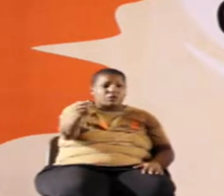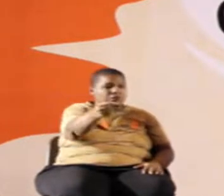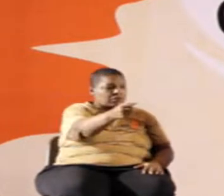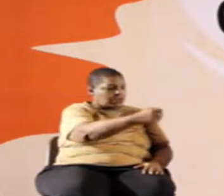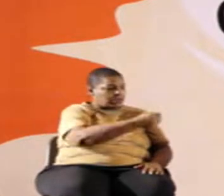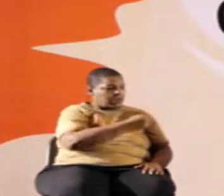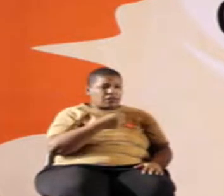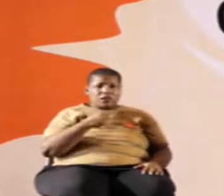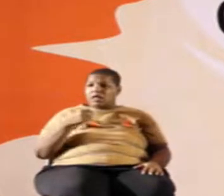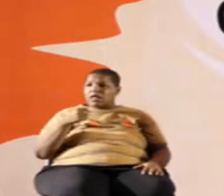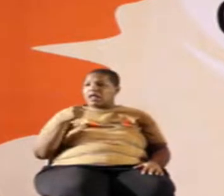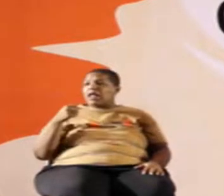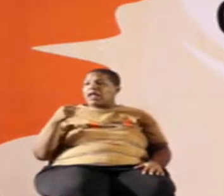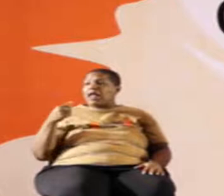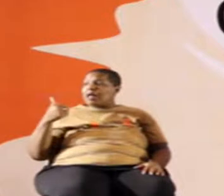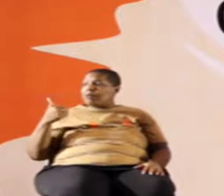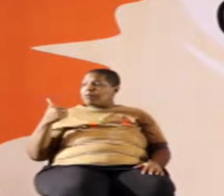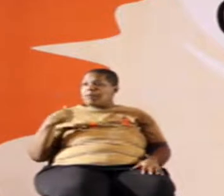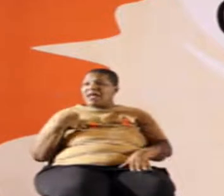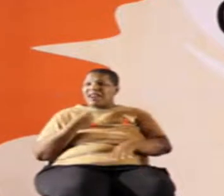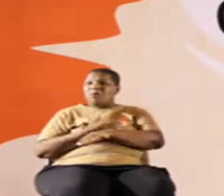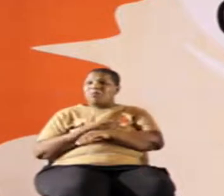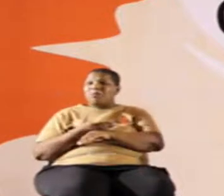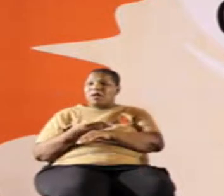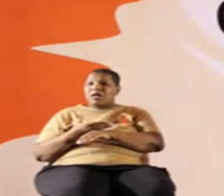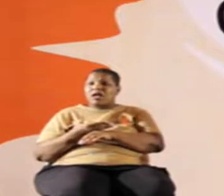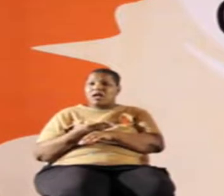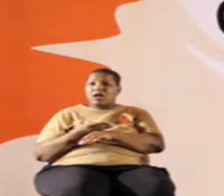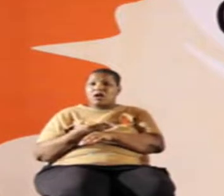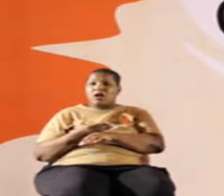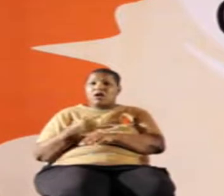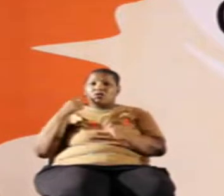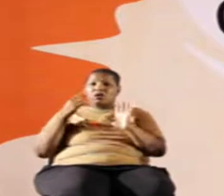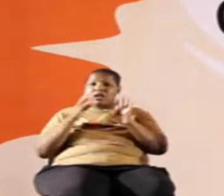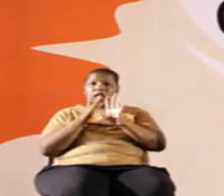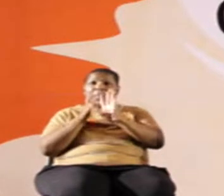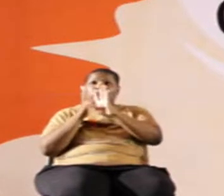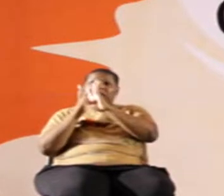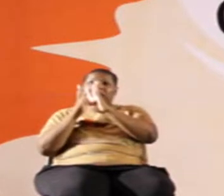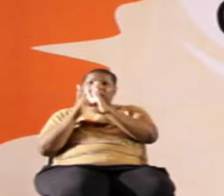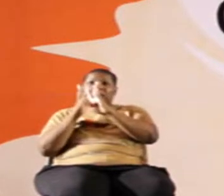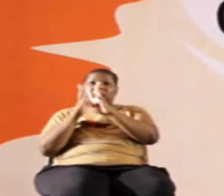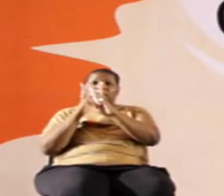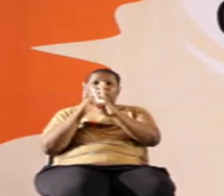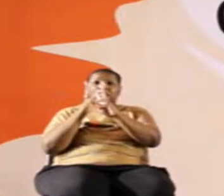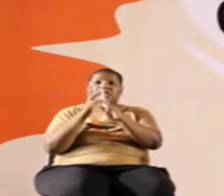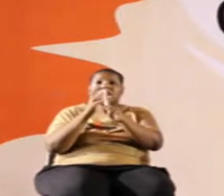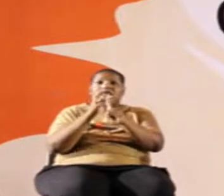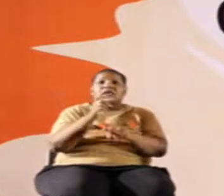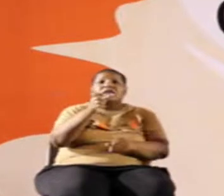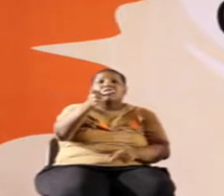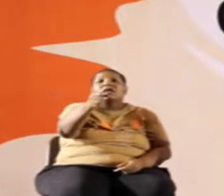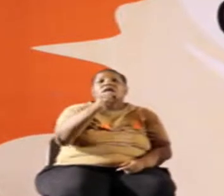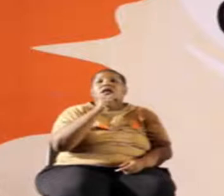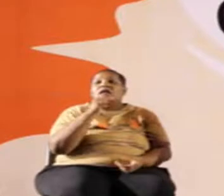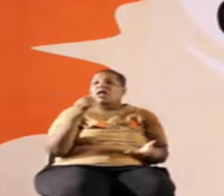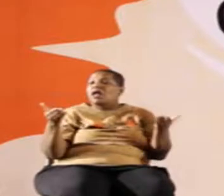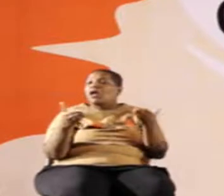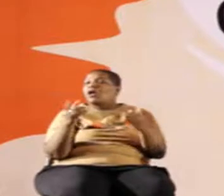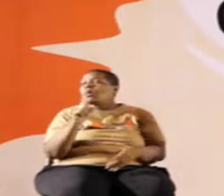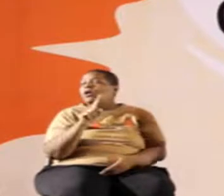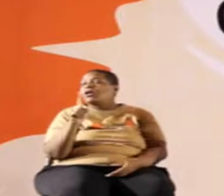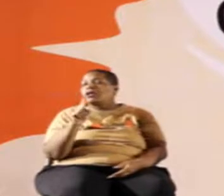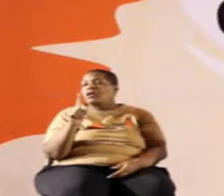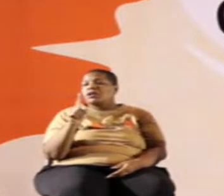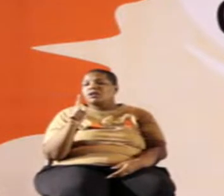e parava na boca da primeira pessoa branca. Podia estar lá no final da fila, mas jornalista ia lá pegar. Agora não.